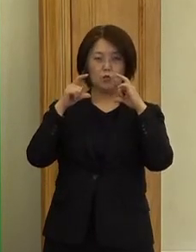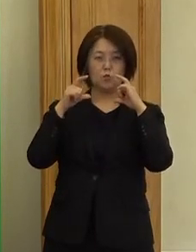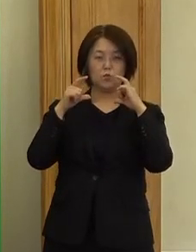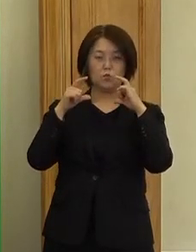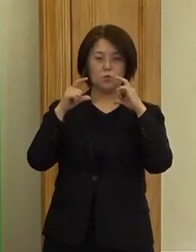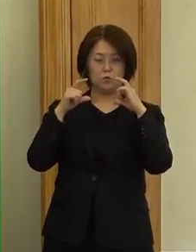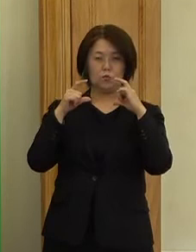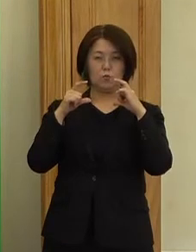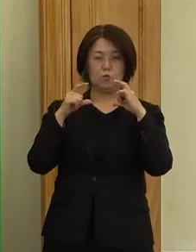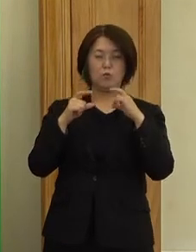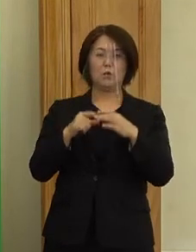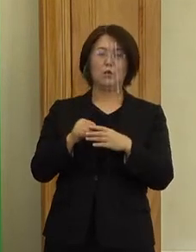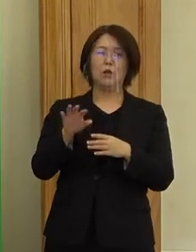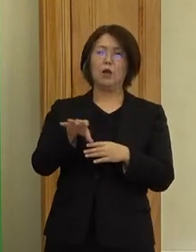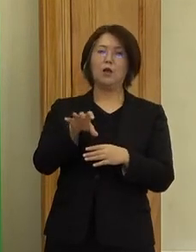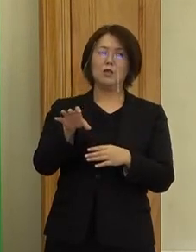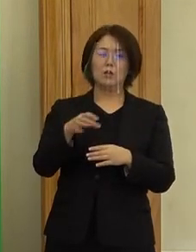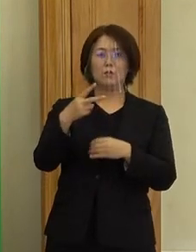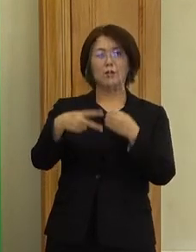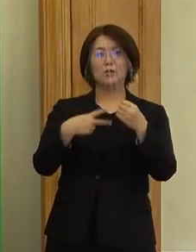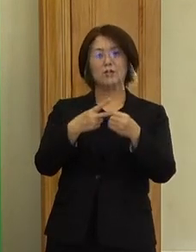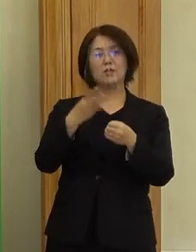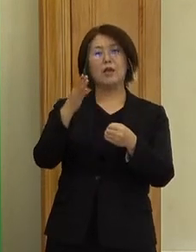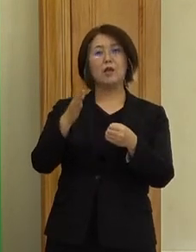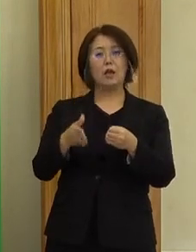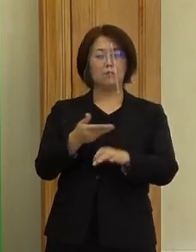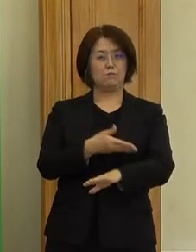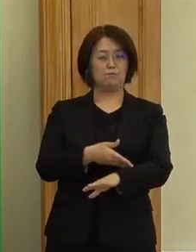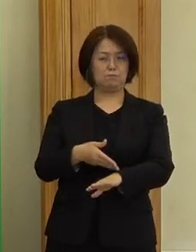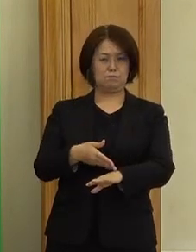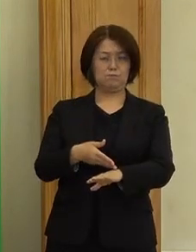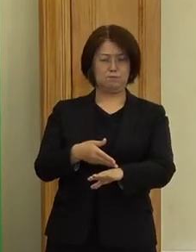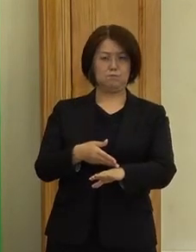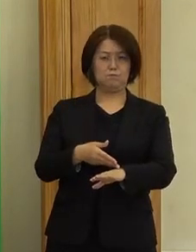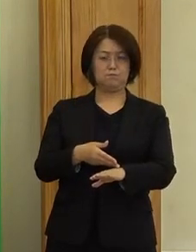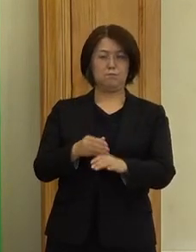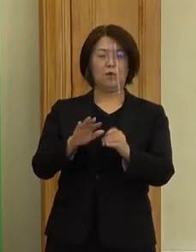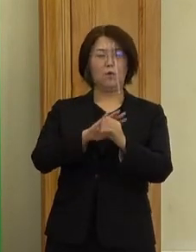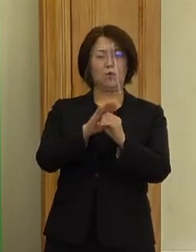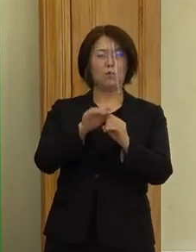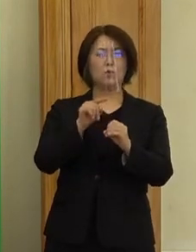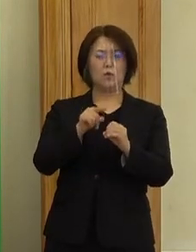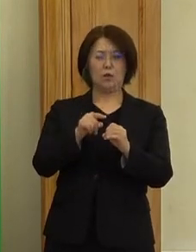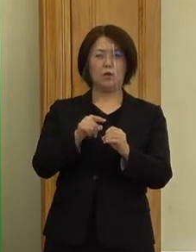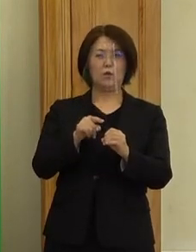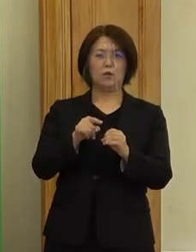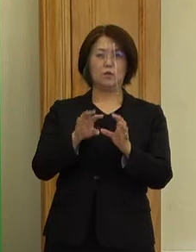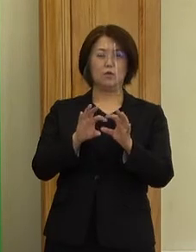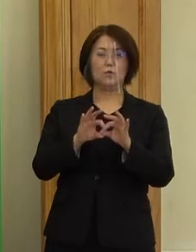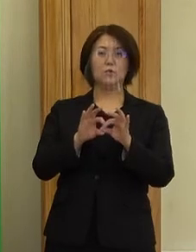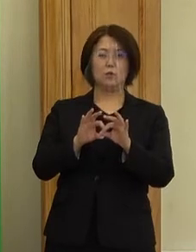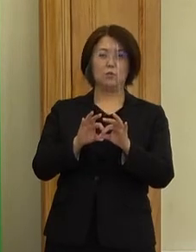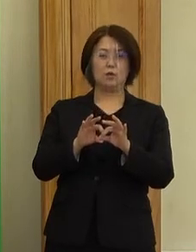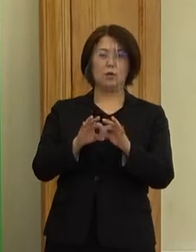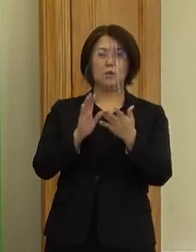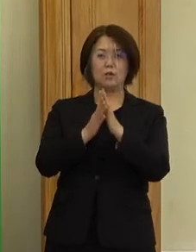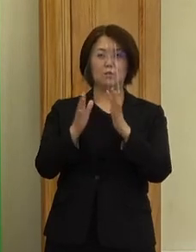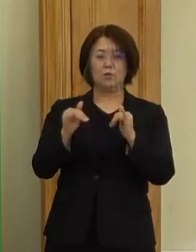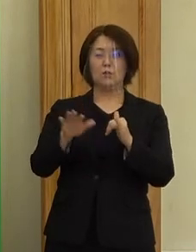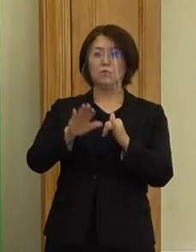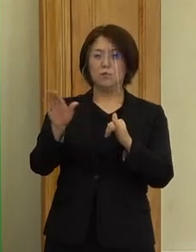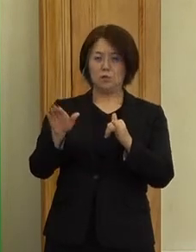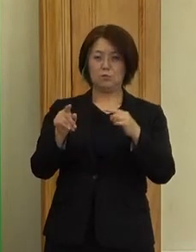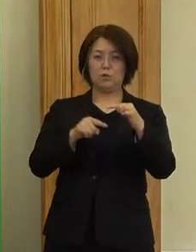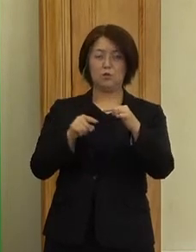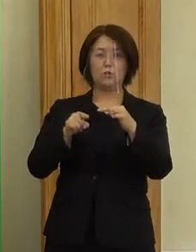していただく、このあたりはもう2年半付き合ってまいりましたので、コロナとは本当に県民の皆様それぞれご自覚はいただいているんだ